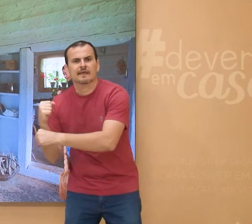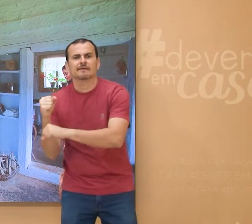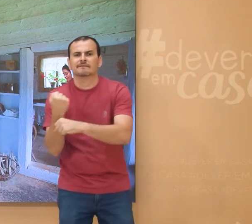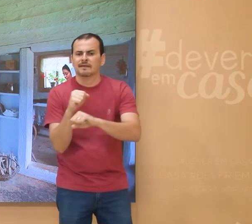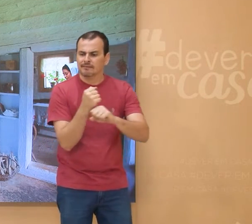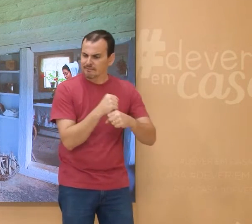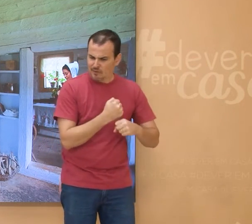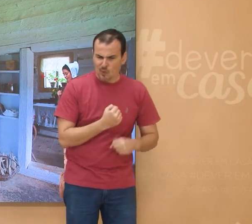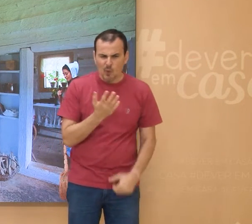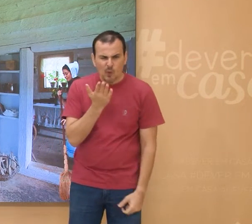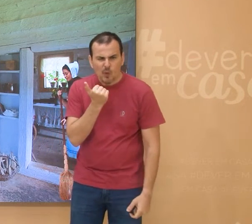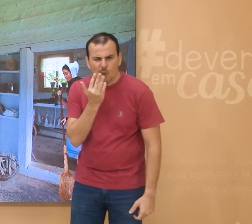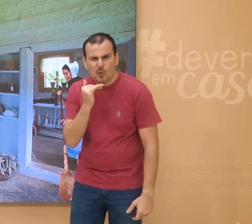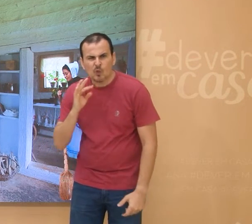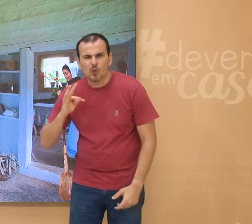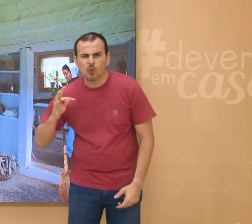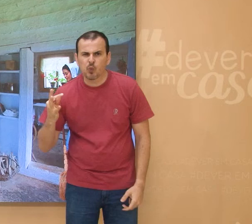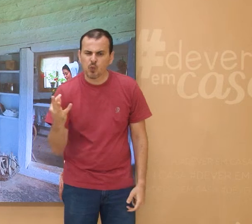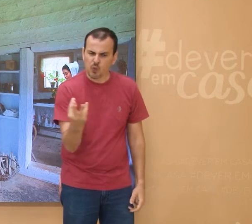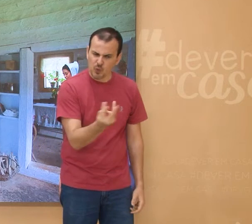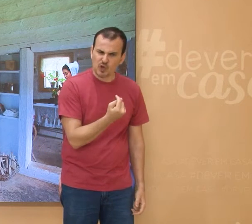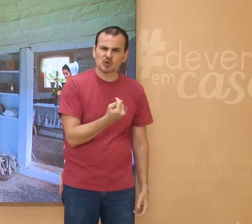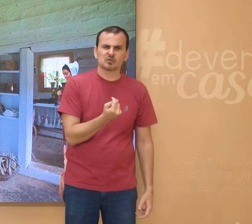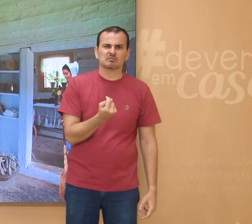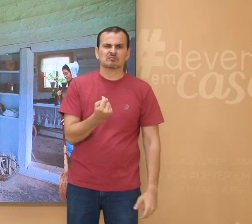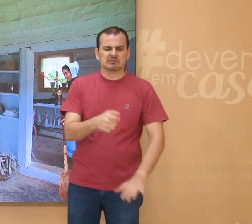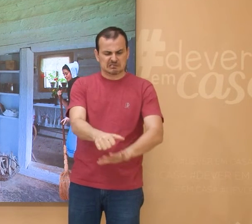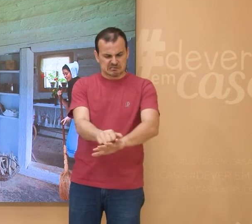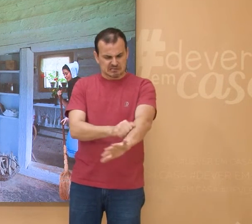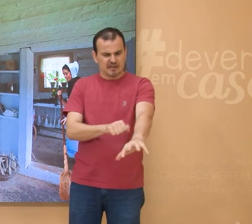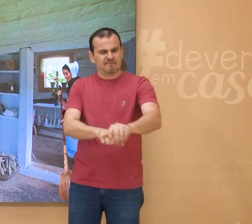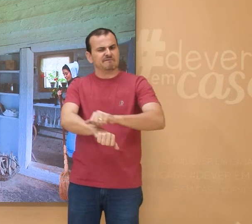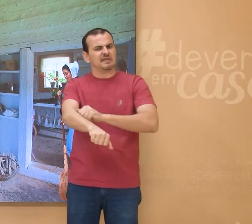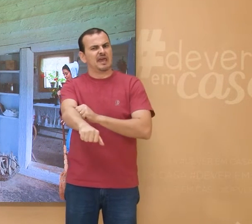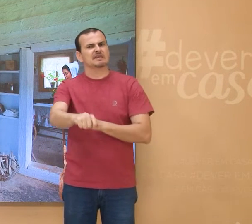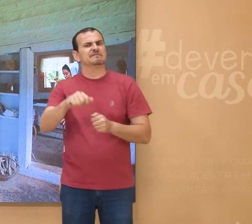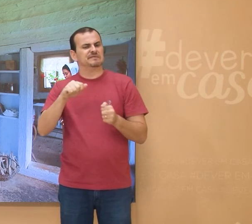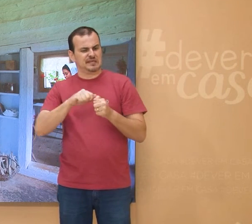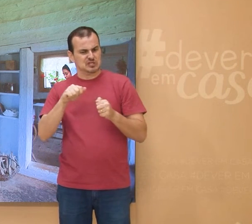eram realizadas pela Cinderela.